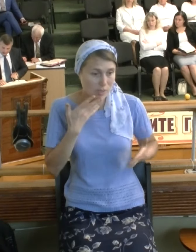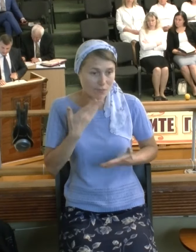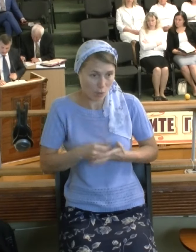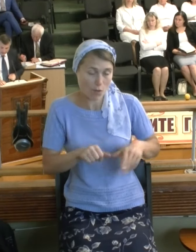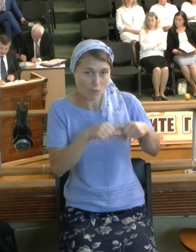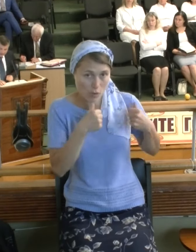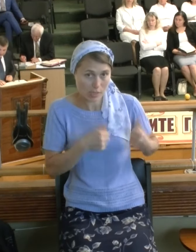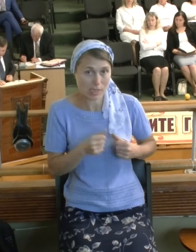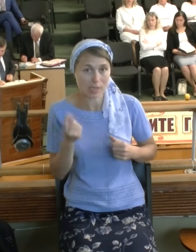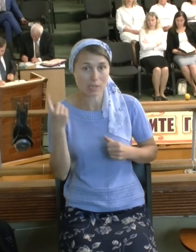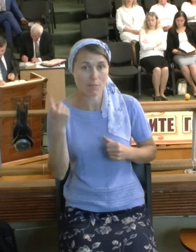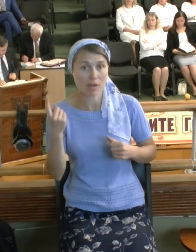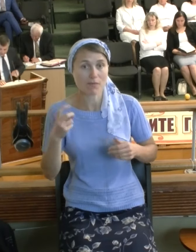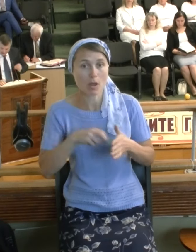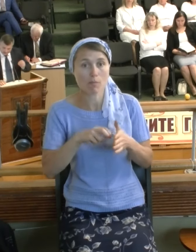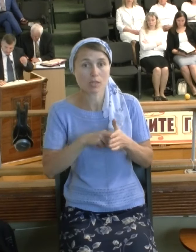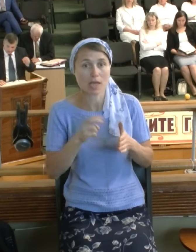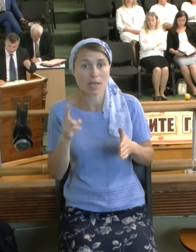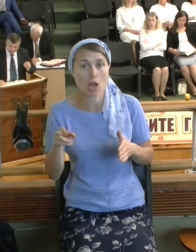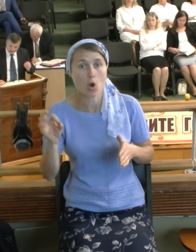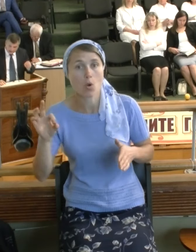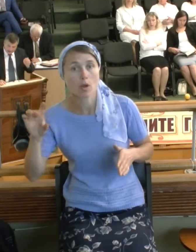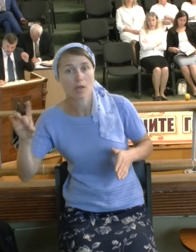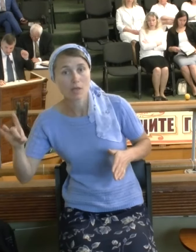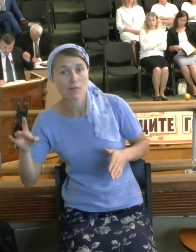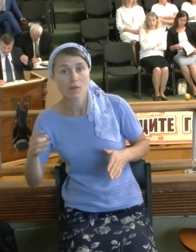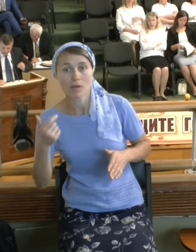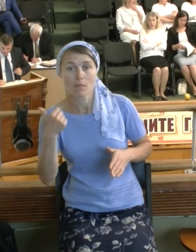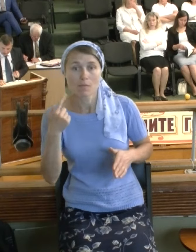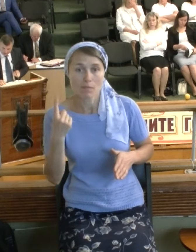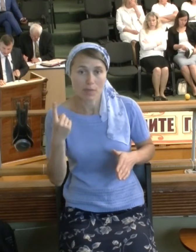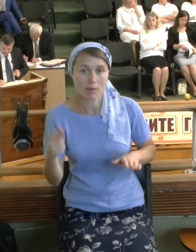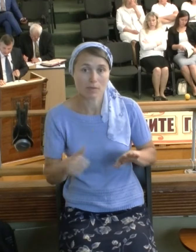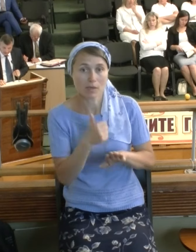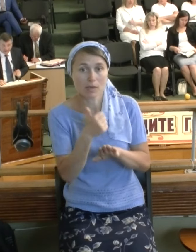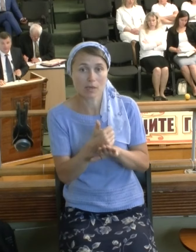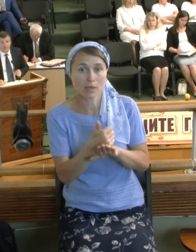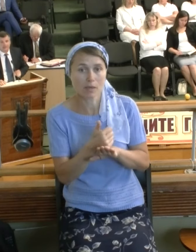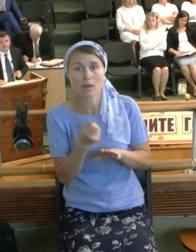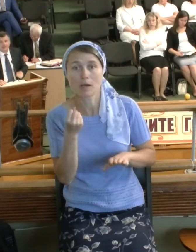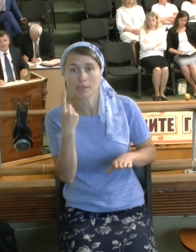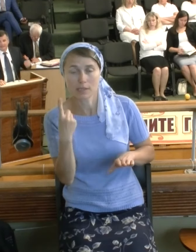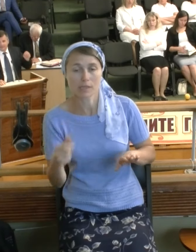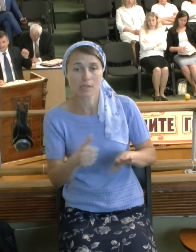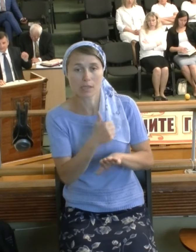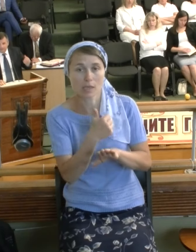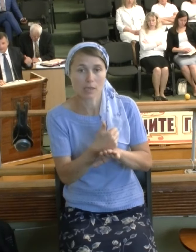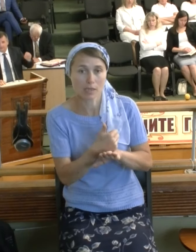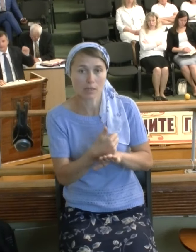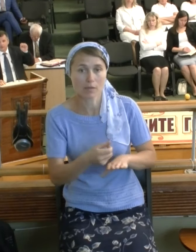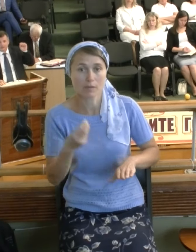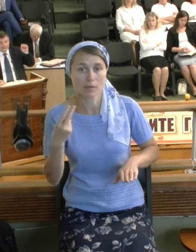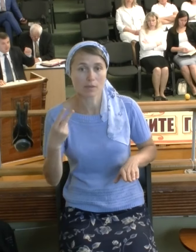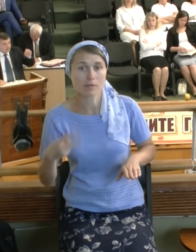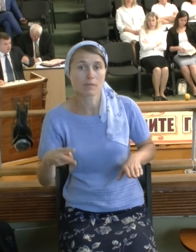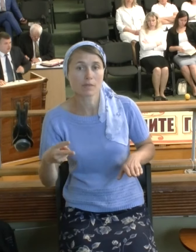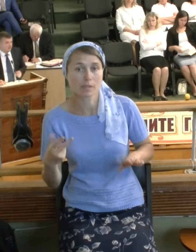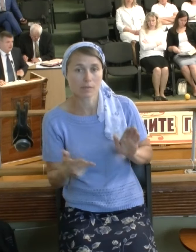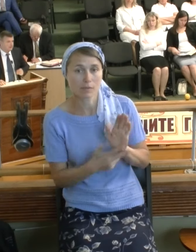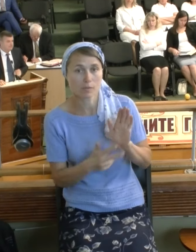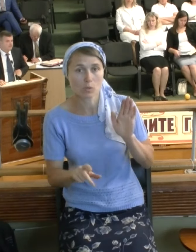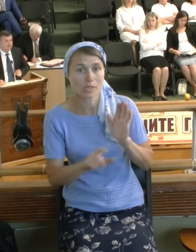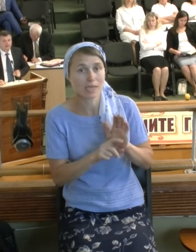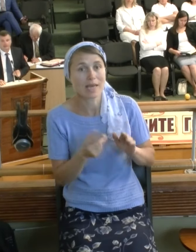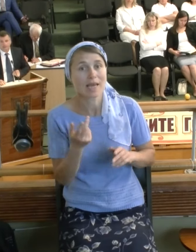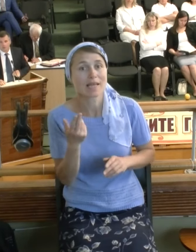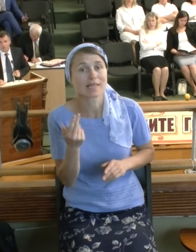послание Коринфянам, 11 глава, 28 стих. Мы часто читаем эти слова. Там говорится, да испытывает же себя